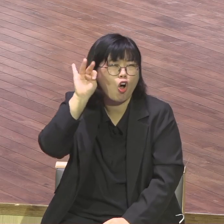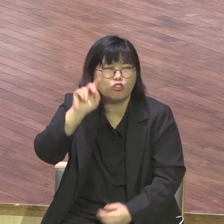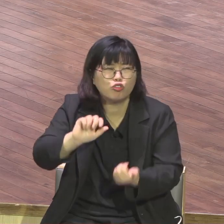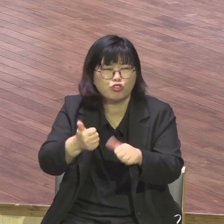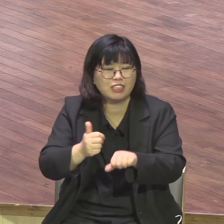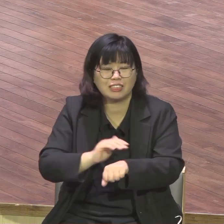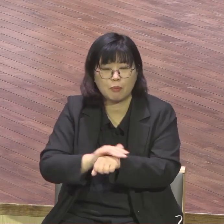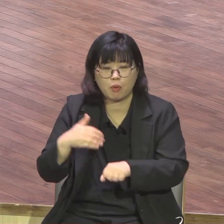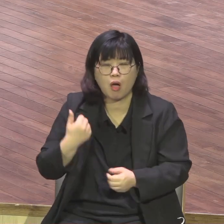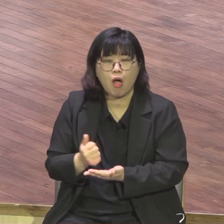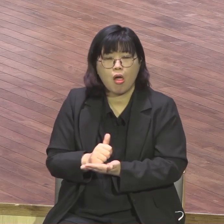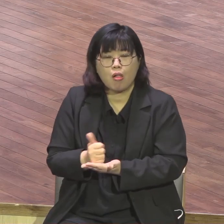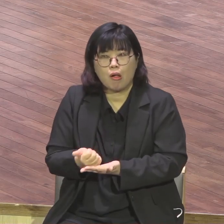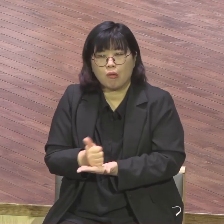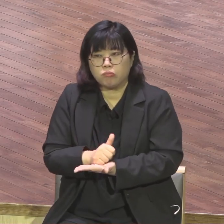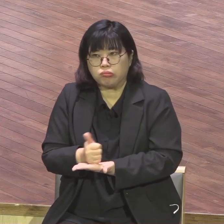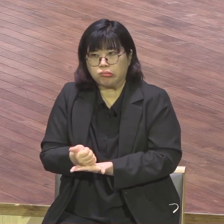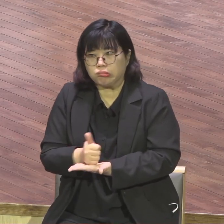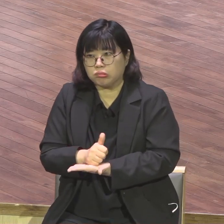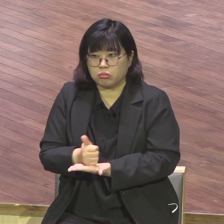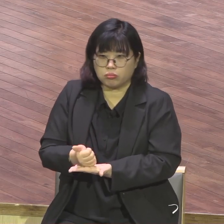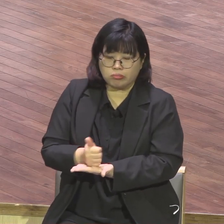그리고 중병 환자, 중병입니다.